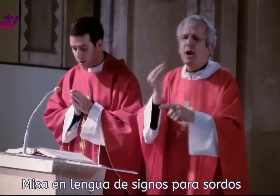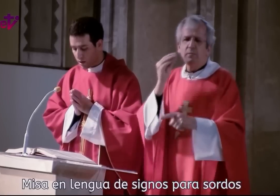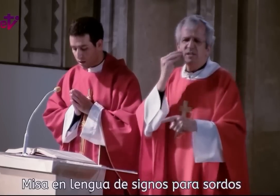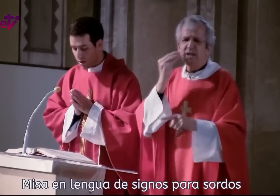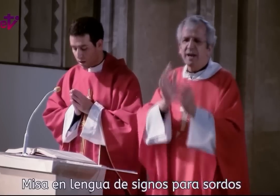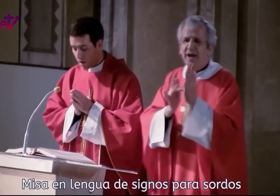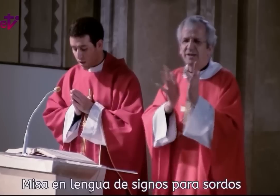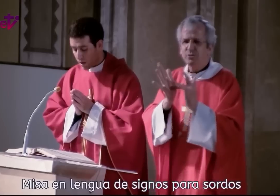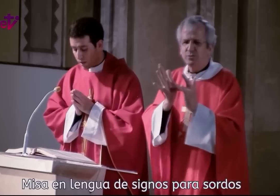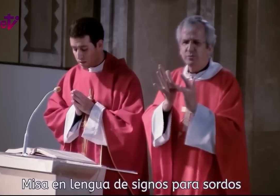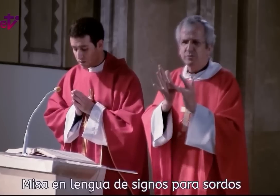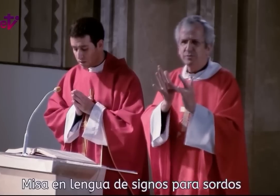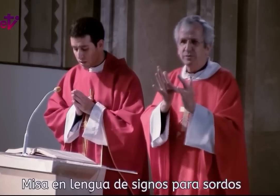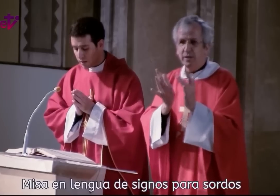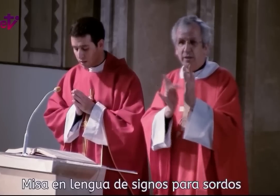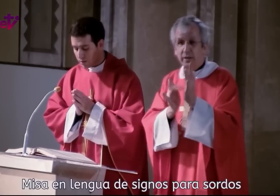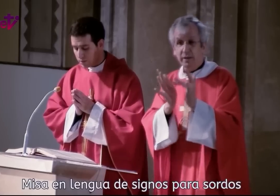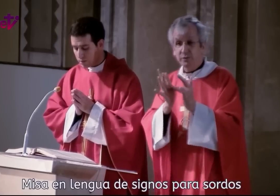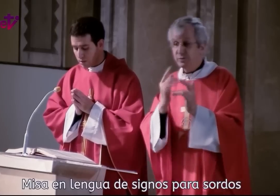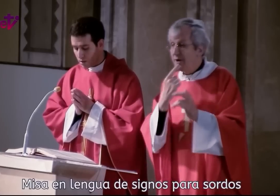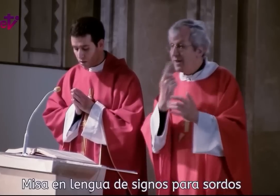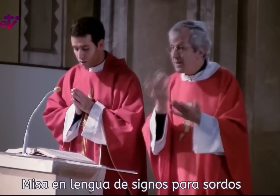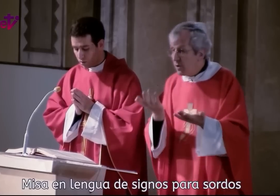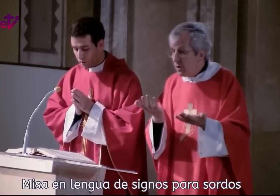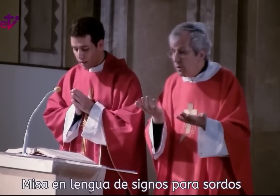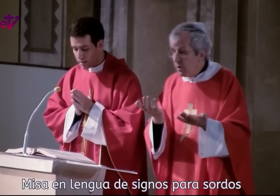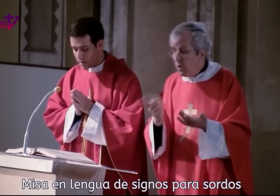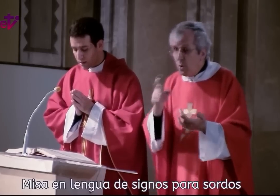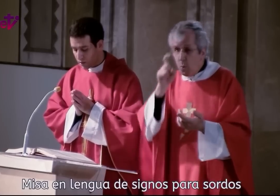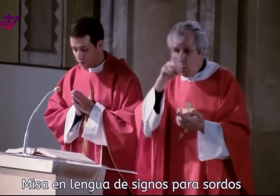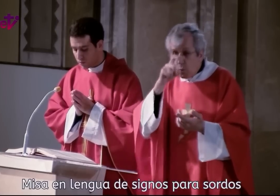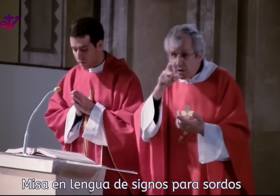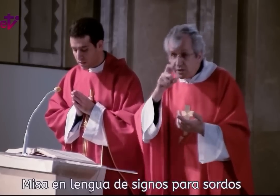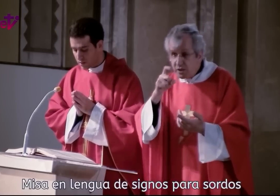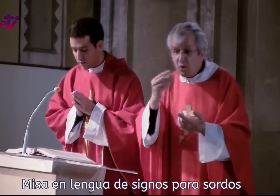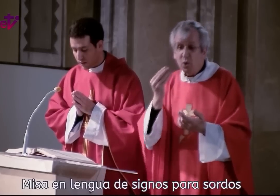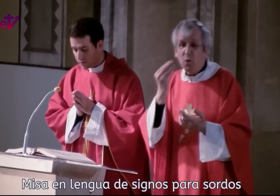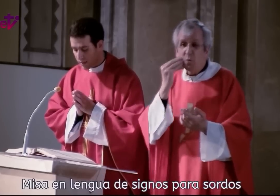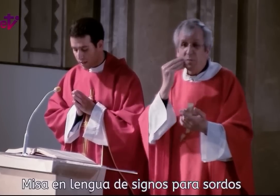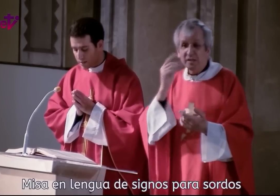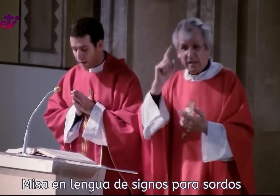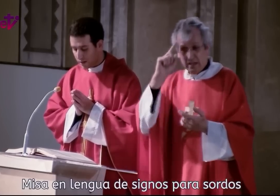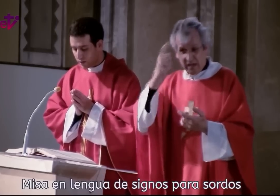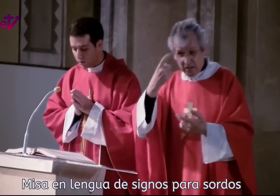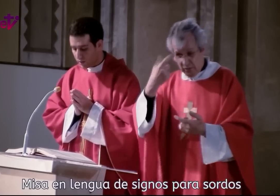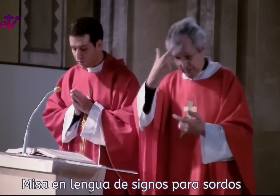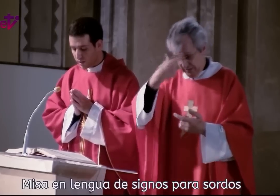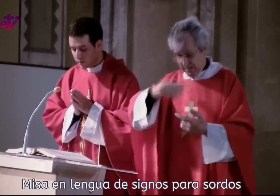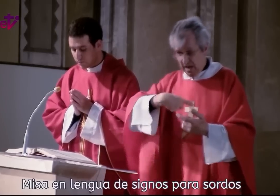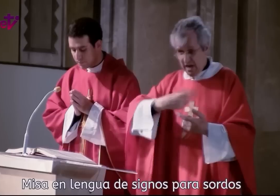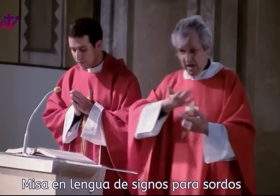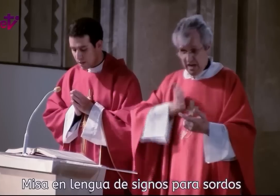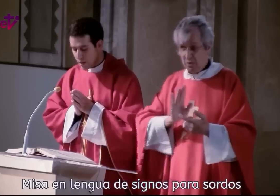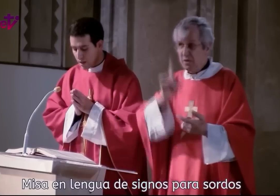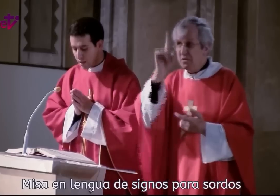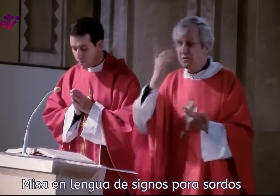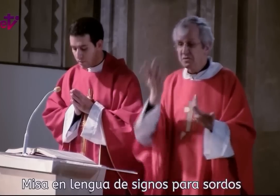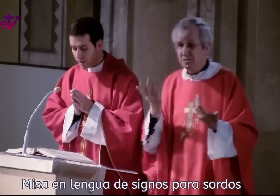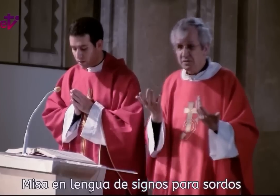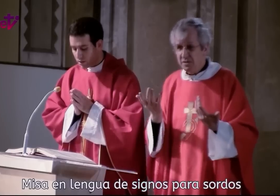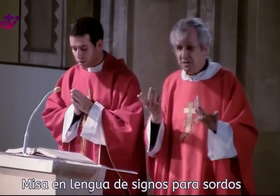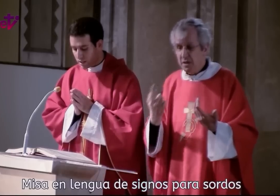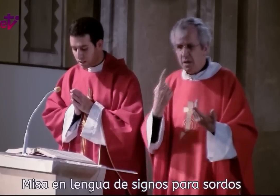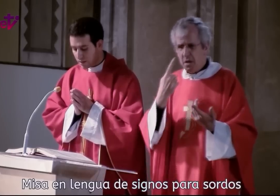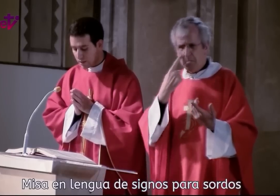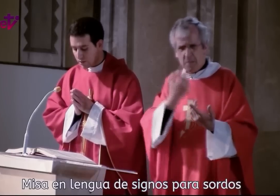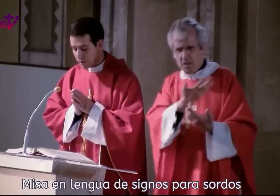Jesús. Jesús le dijo: Judas, ¿con un beso entregas al Hijo del Hombre?